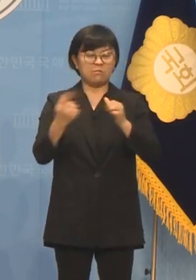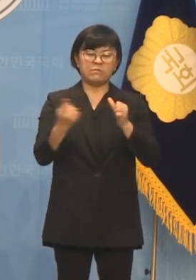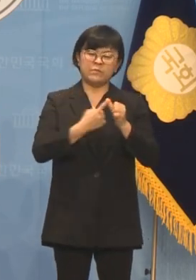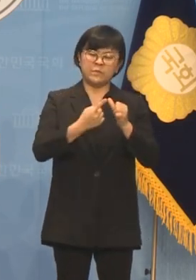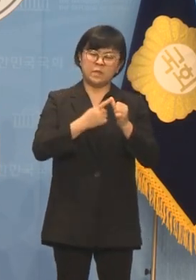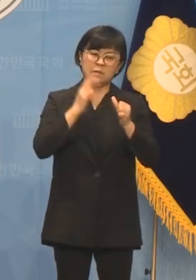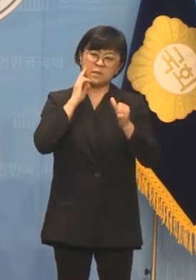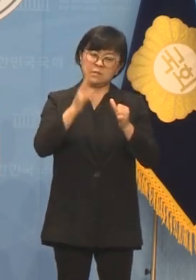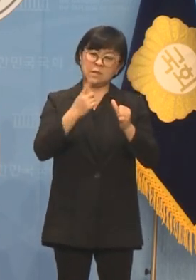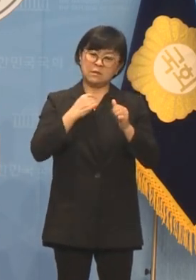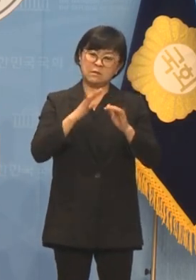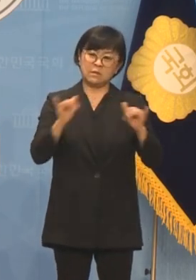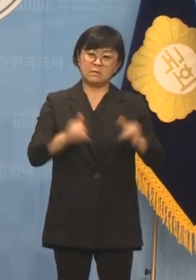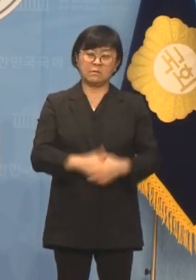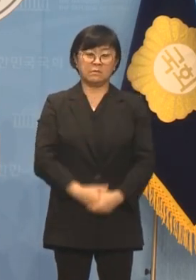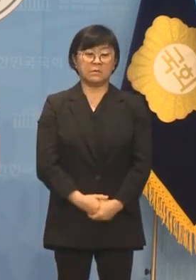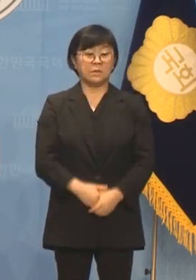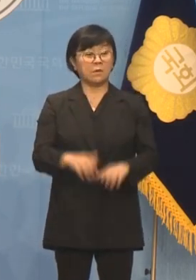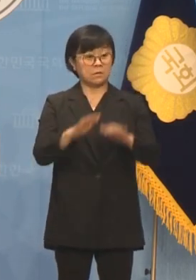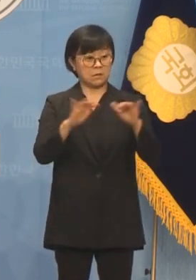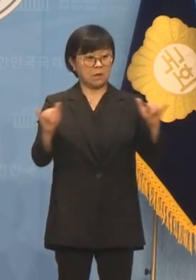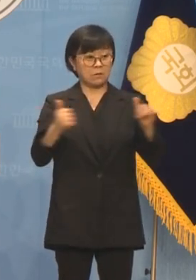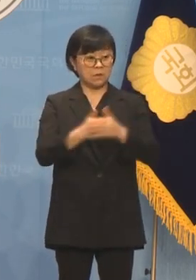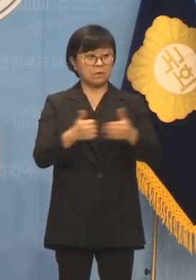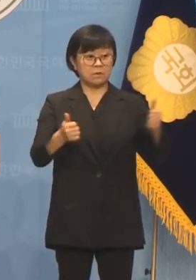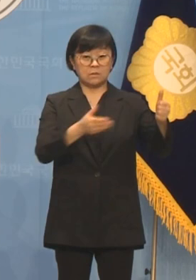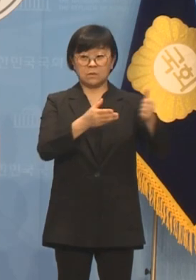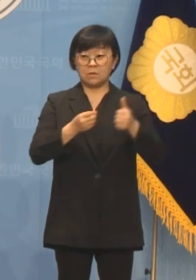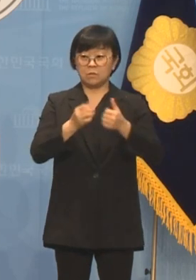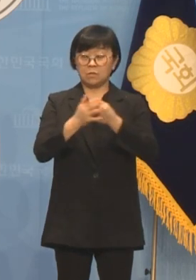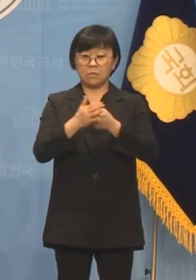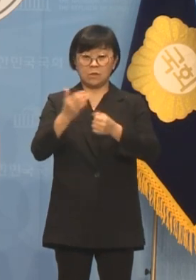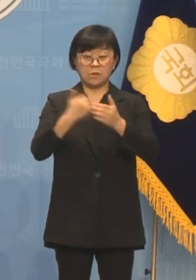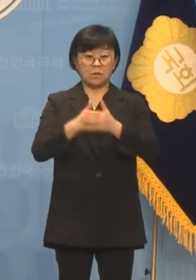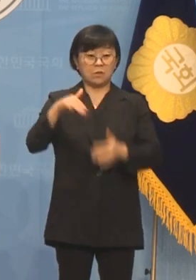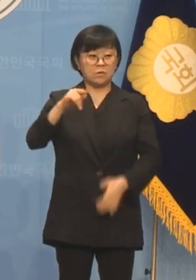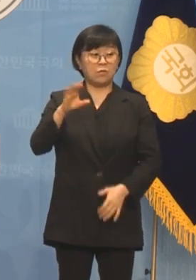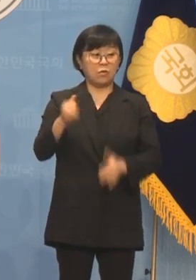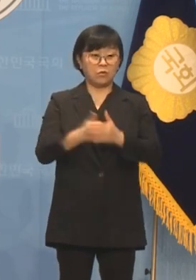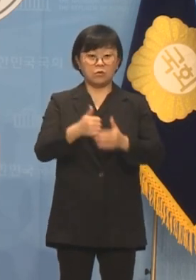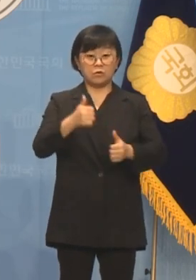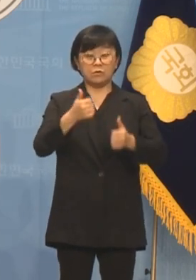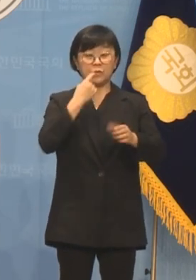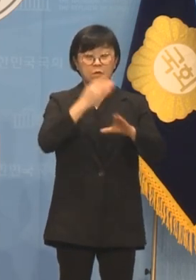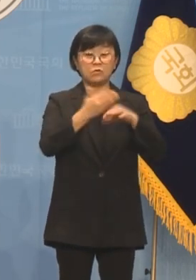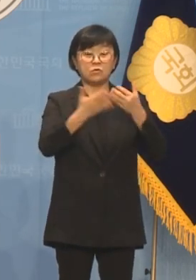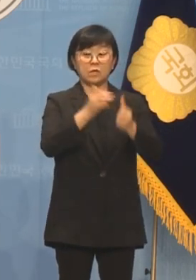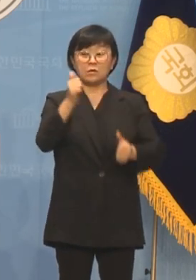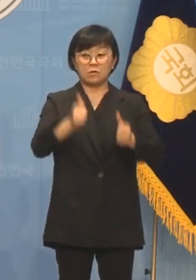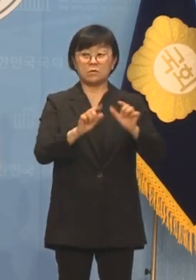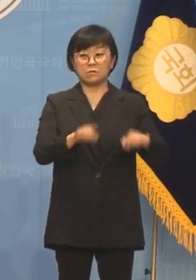일삼던 인물입니다 이런 사람을 인재라고 데려와 청원구 민주당 경선에